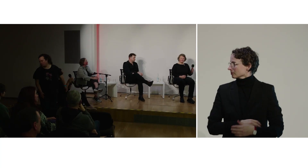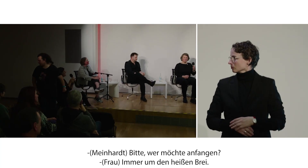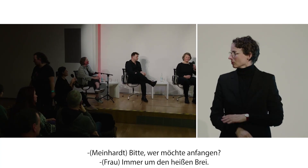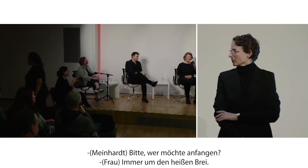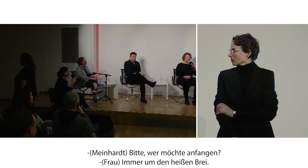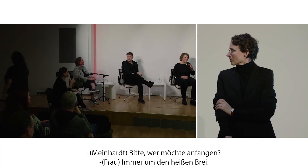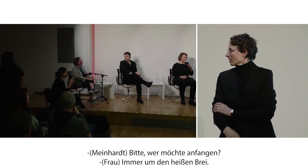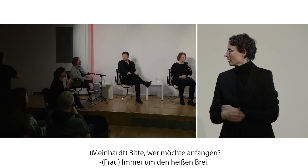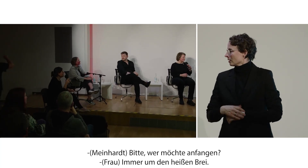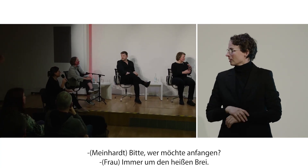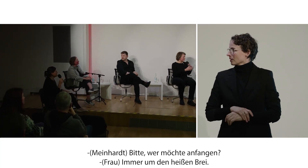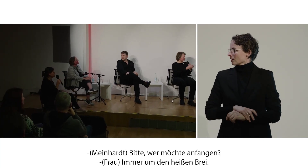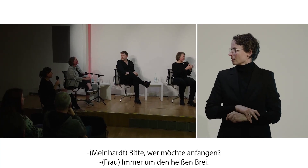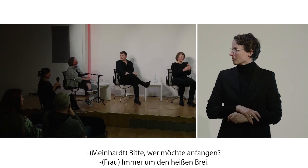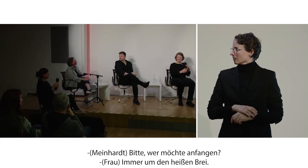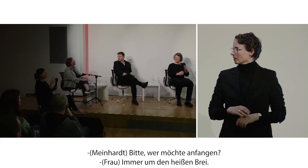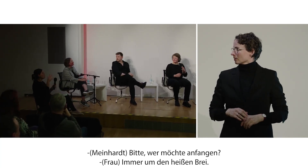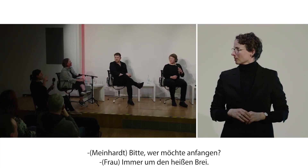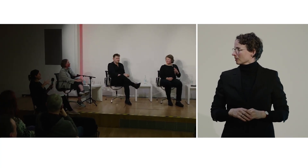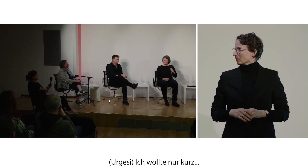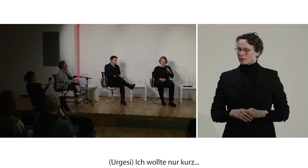Genau, bitte, wer möchte anfassen?